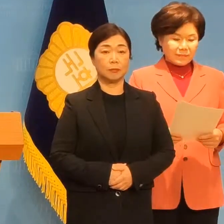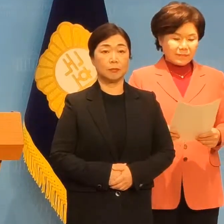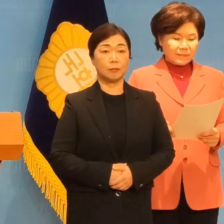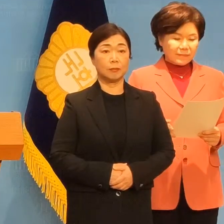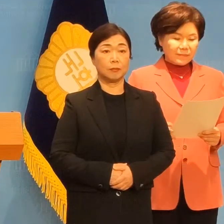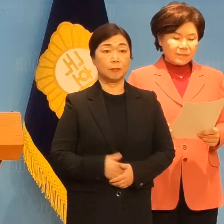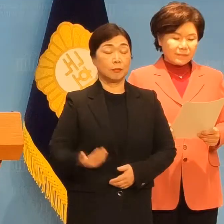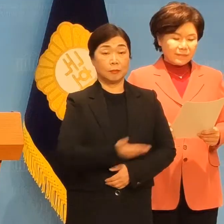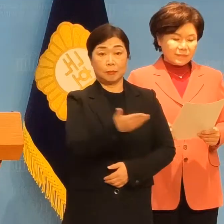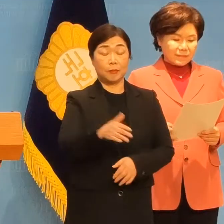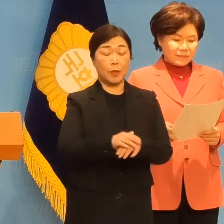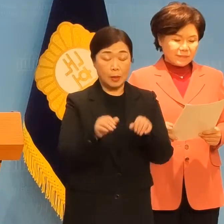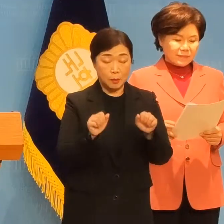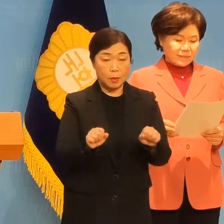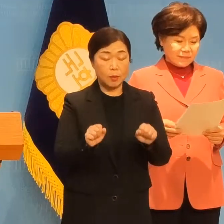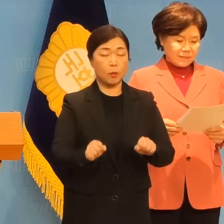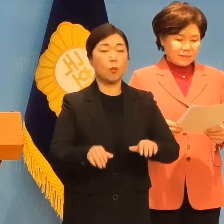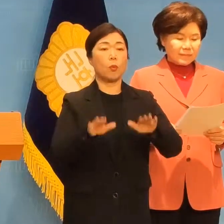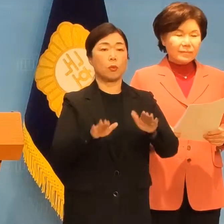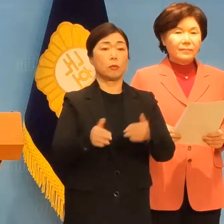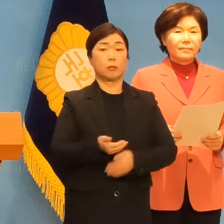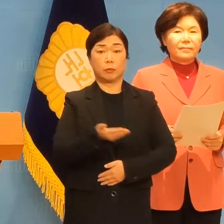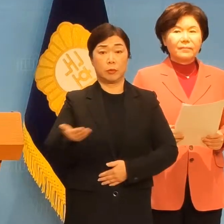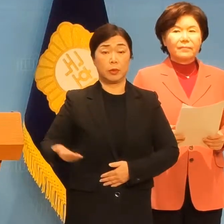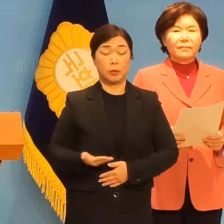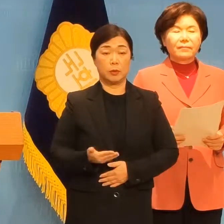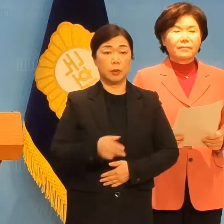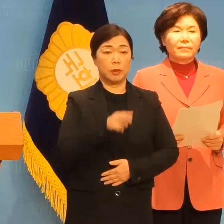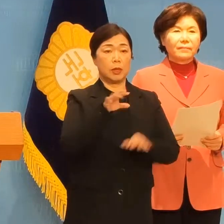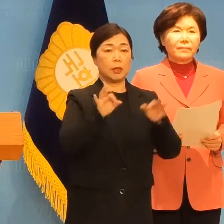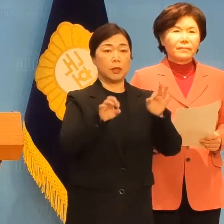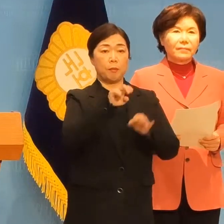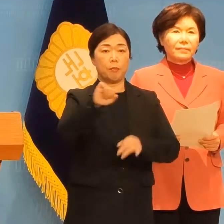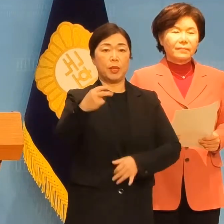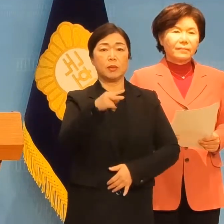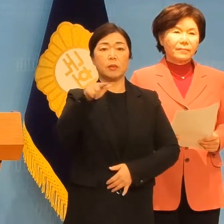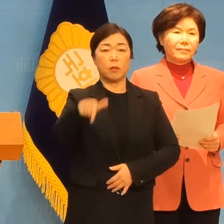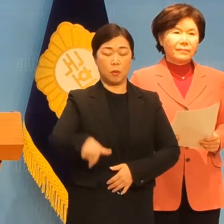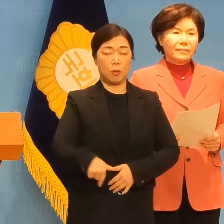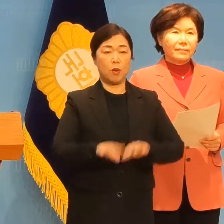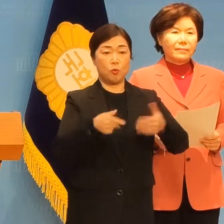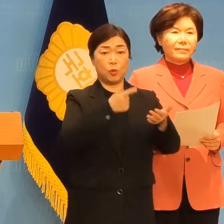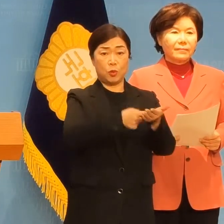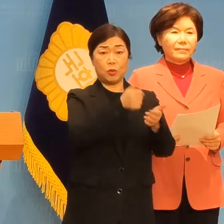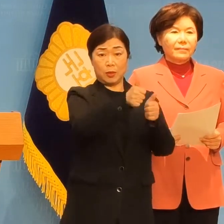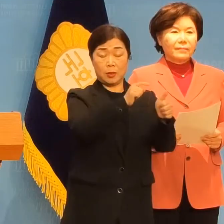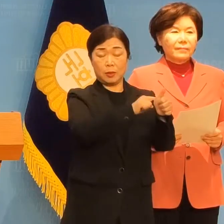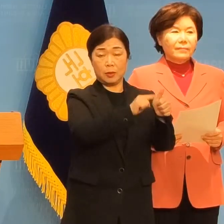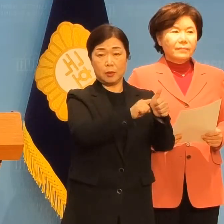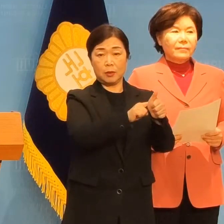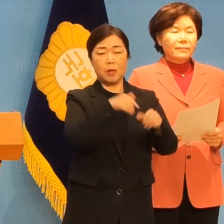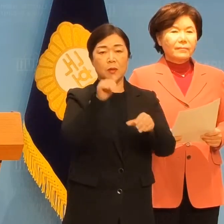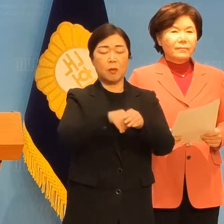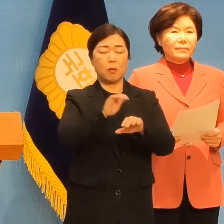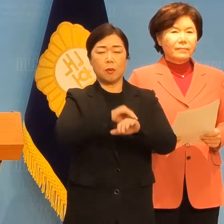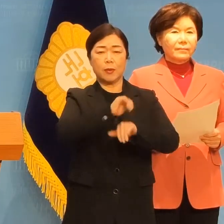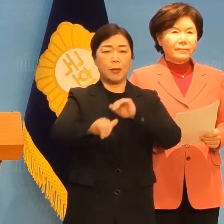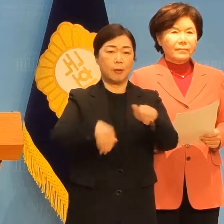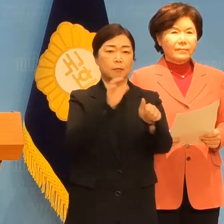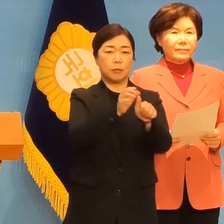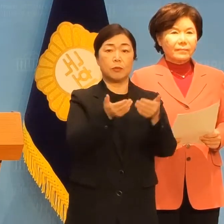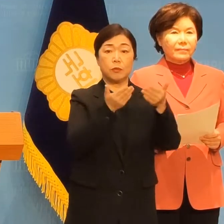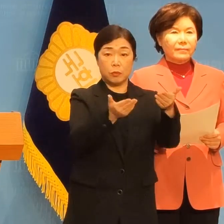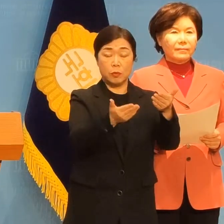네, 언론인 여러분 안녕하십니까? 오늘 저희는 김민석 국무총리의 노골적인 관건 선거 개입을 규탄하며